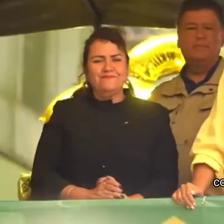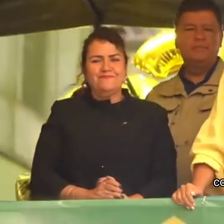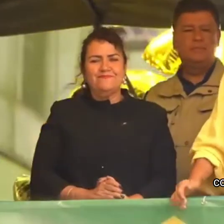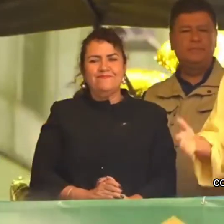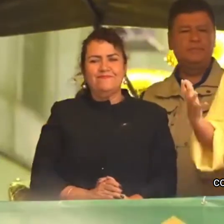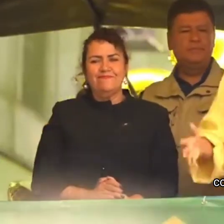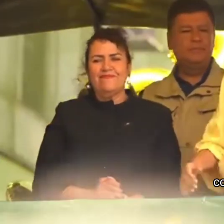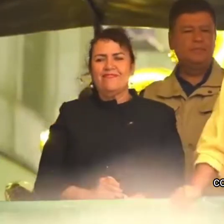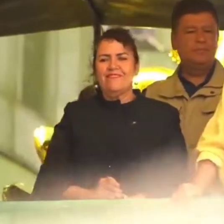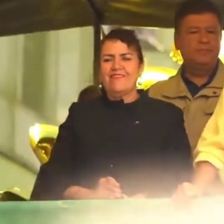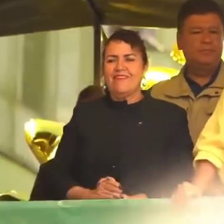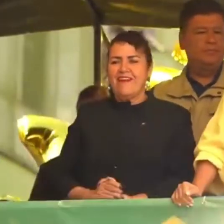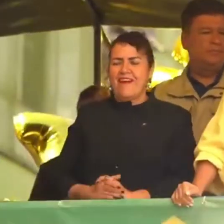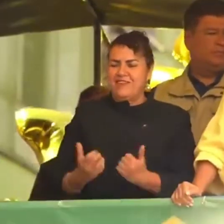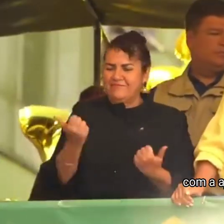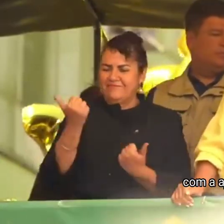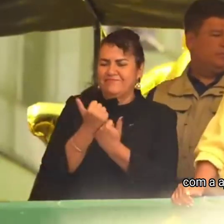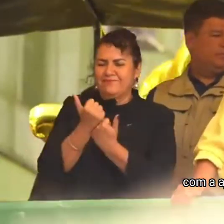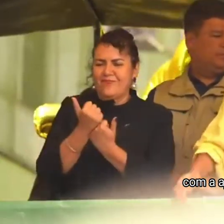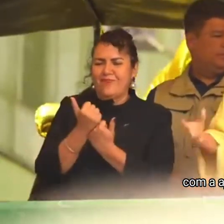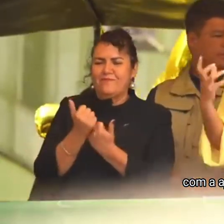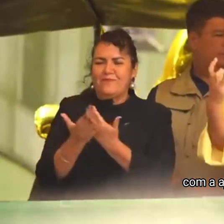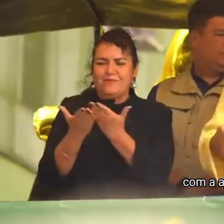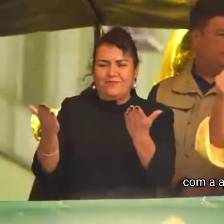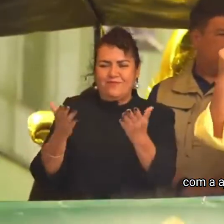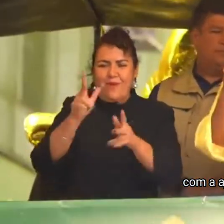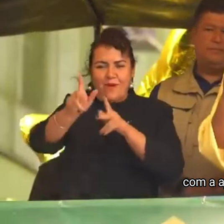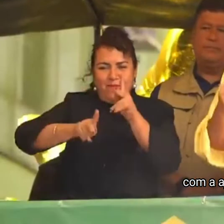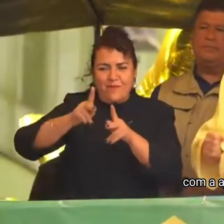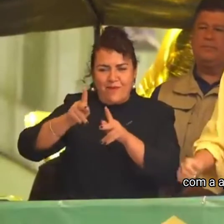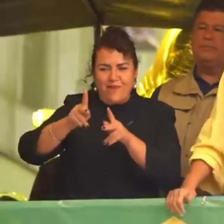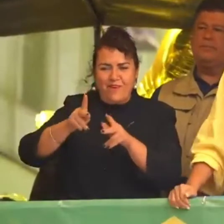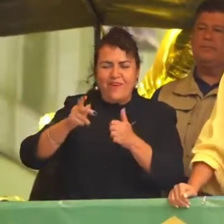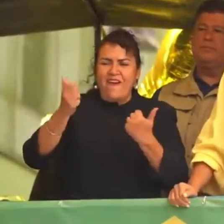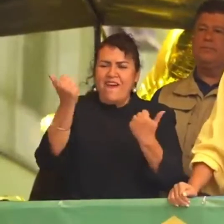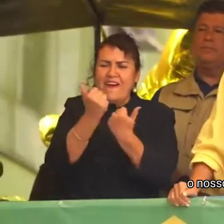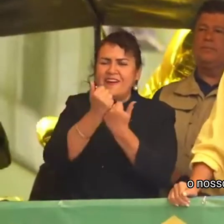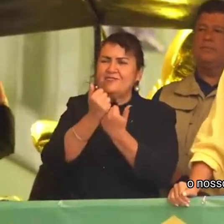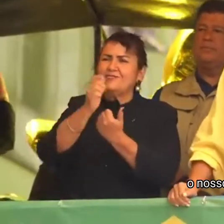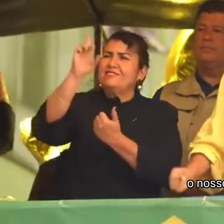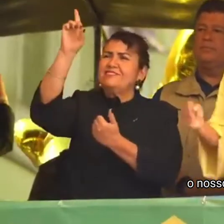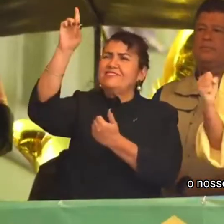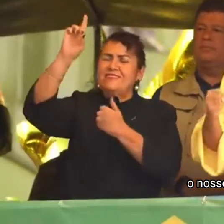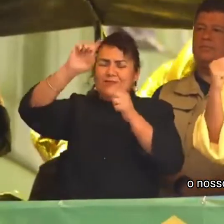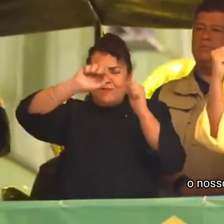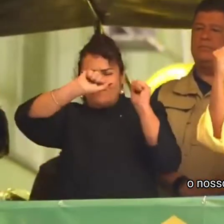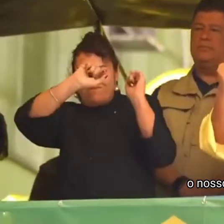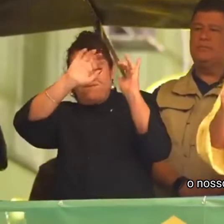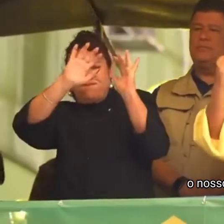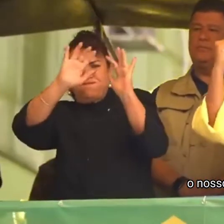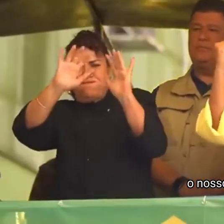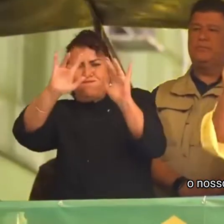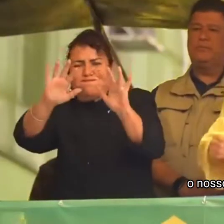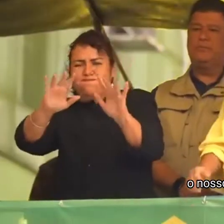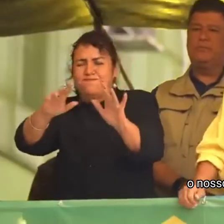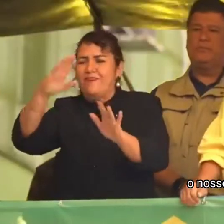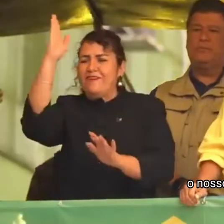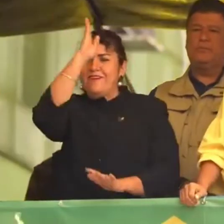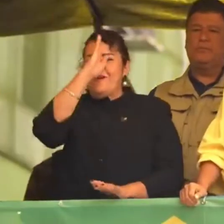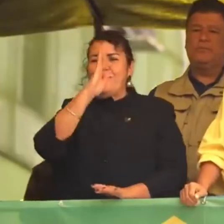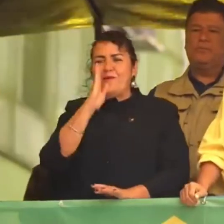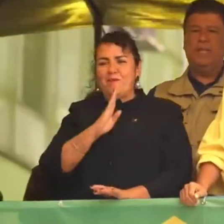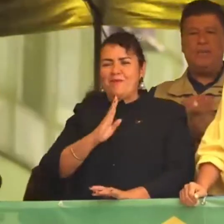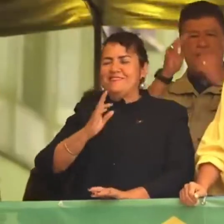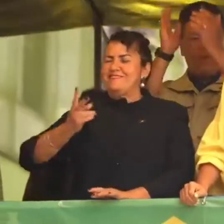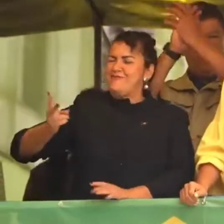Com a ajuda do povo, com a ajuda do nosso bom Deus, o nosso Brasil vai sair